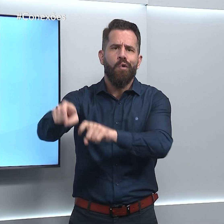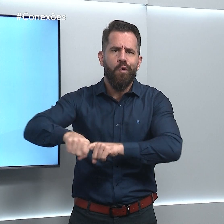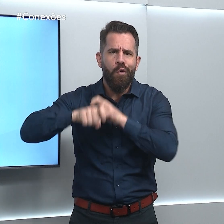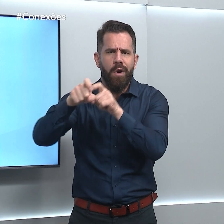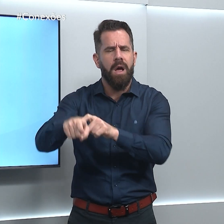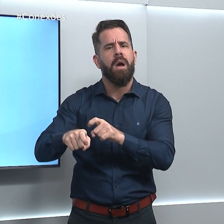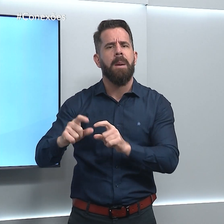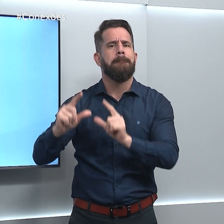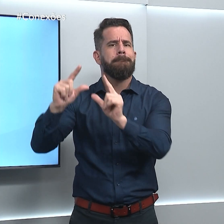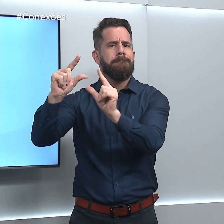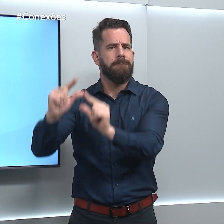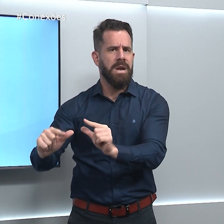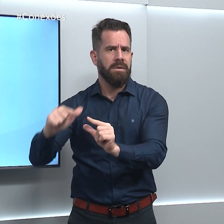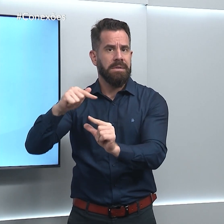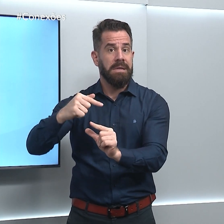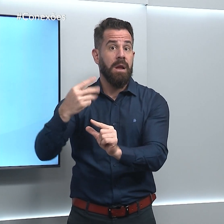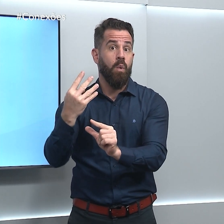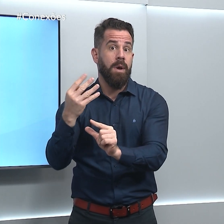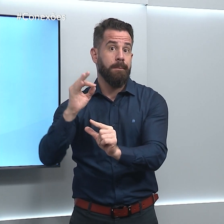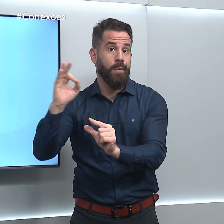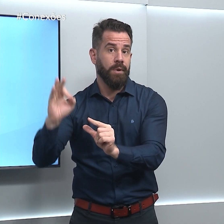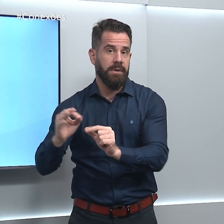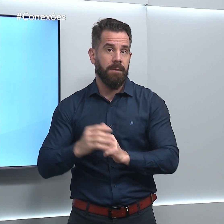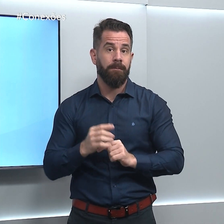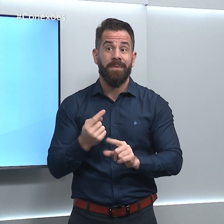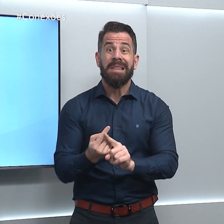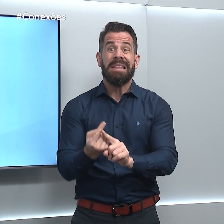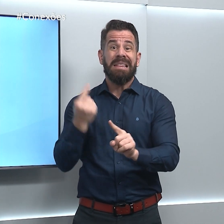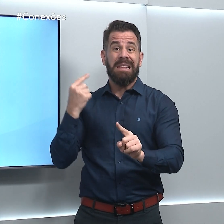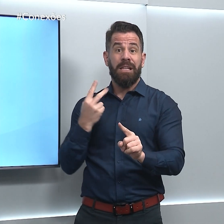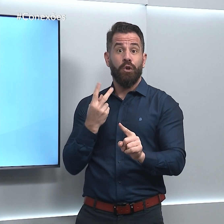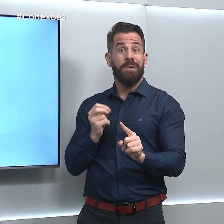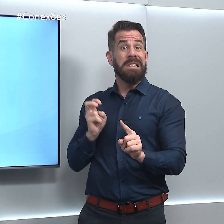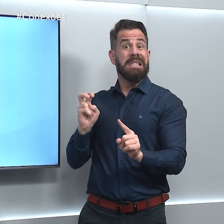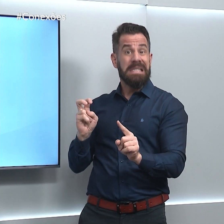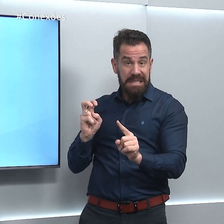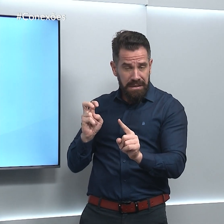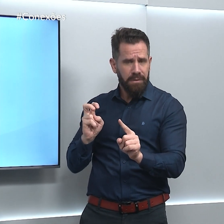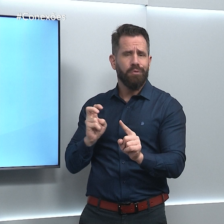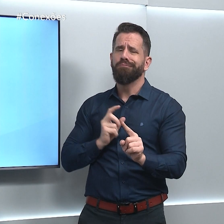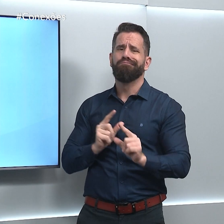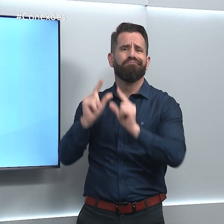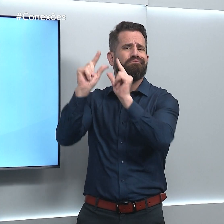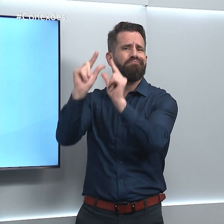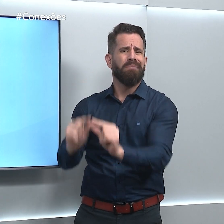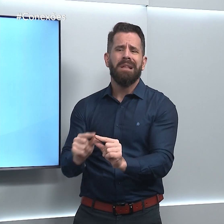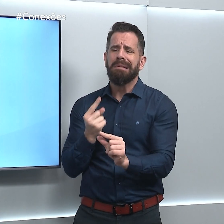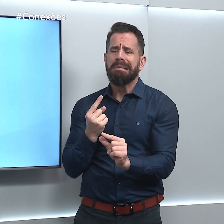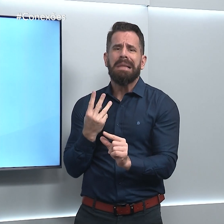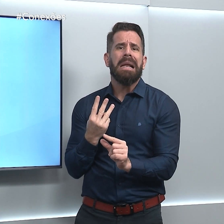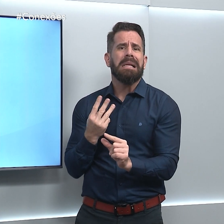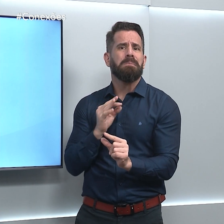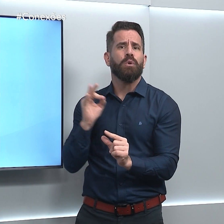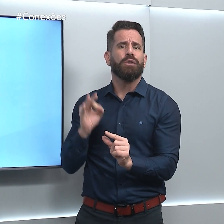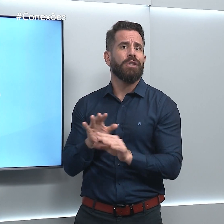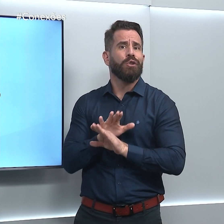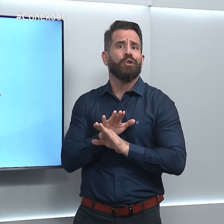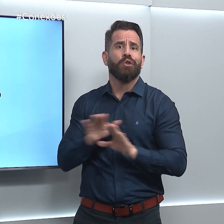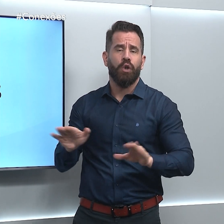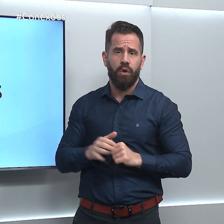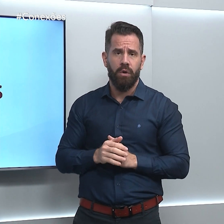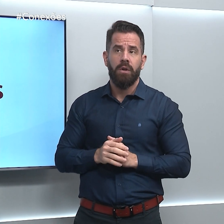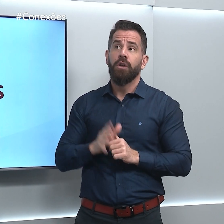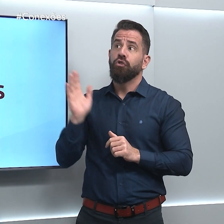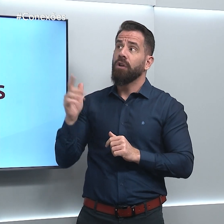74%. Bom, em 2005, apenas 13% das residências em áreas urbanas tinham acesso à rede. Em